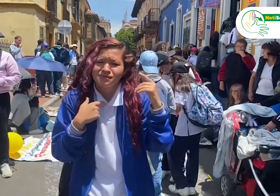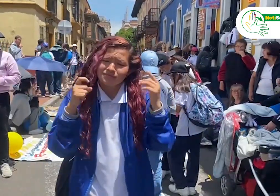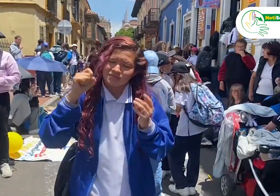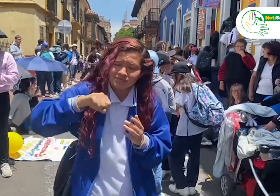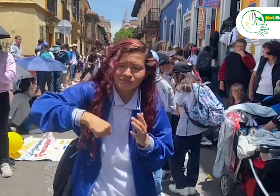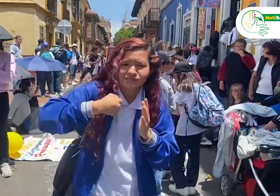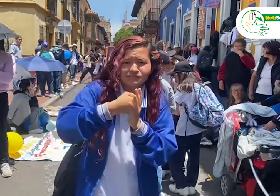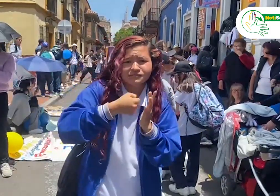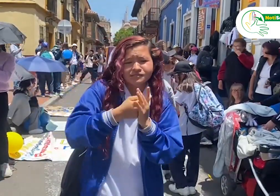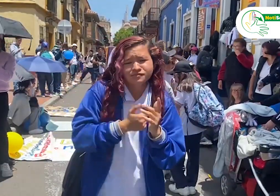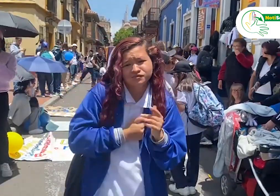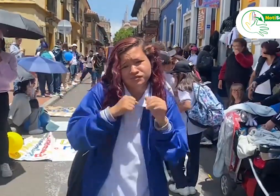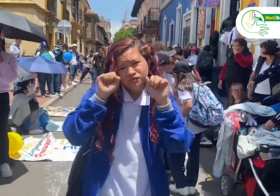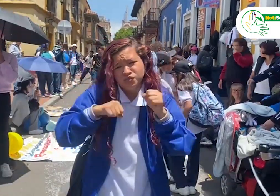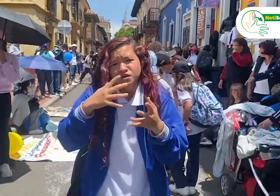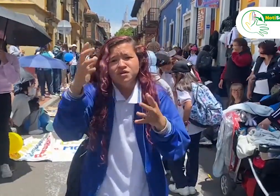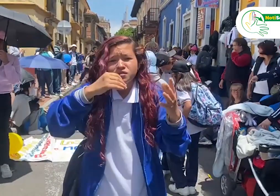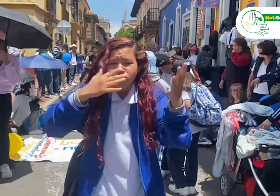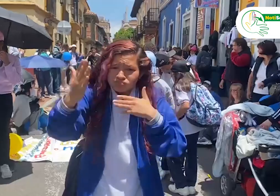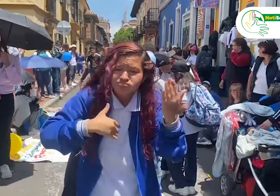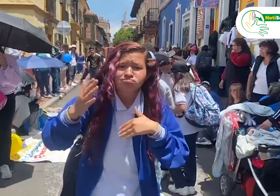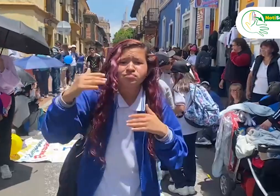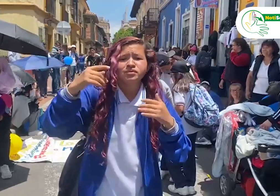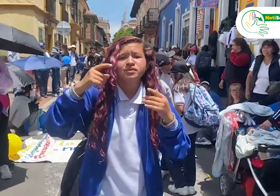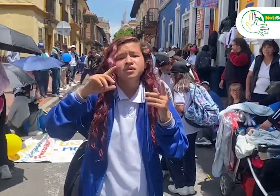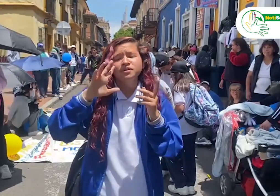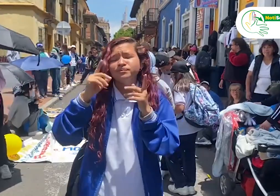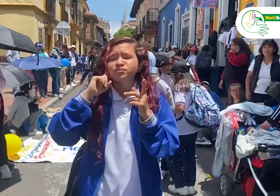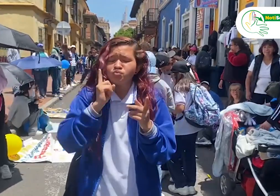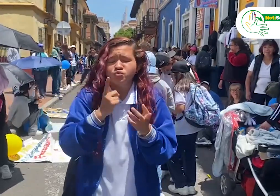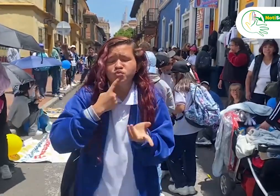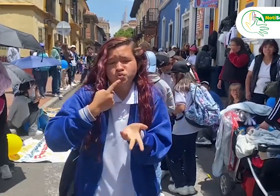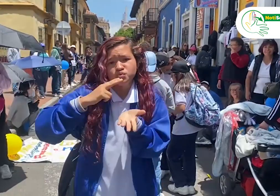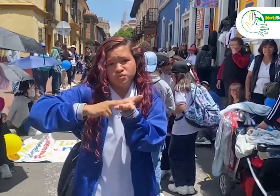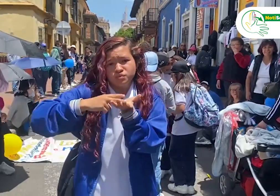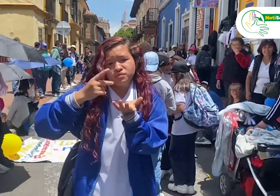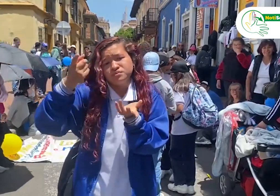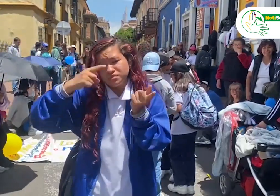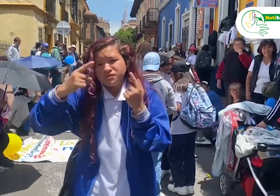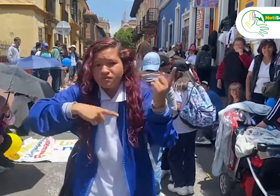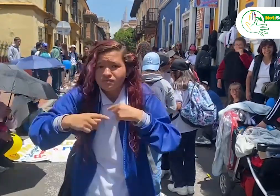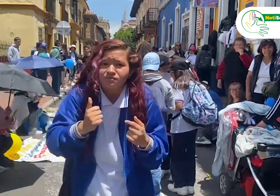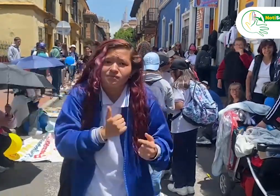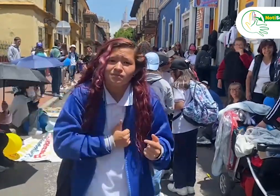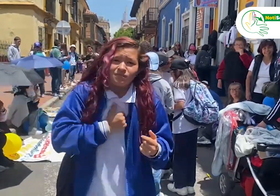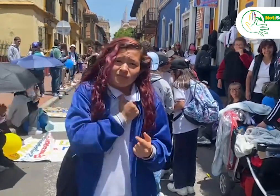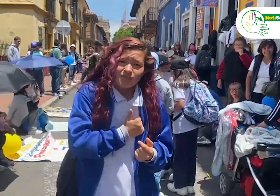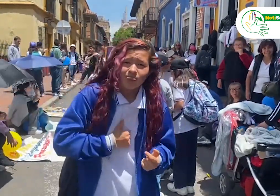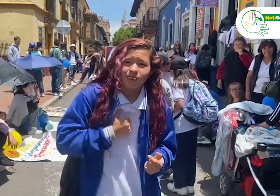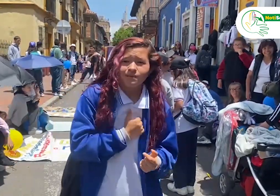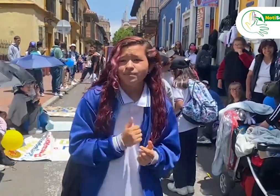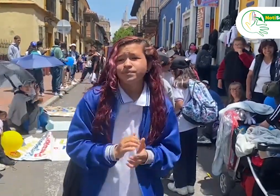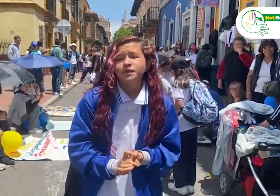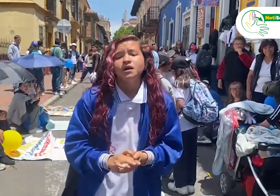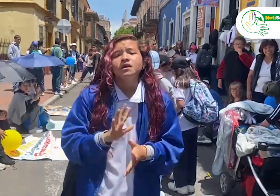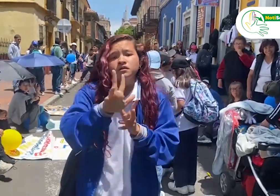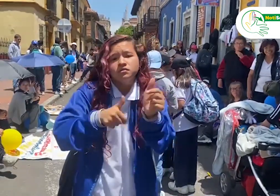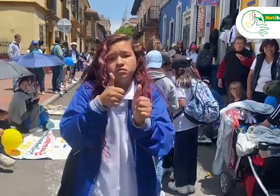desigualdad de condiciones y necesitamos que vengan los intérpretes para poder acceder a nuestras clases, por favor, y los